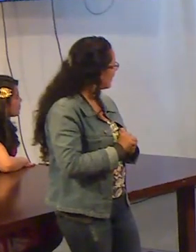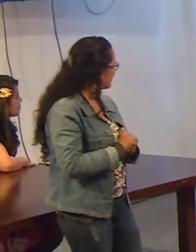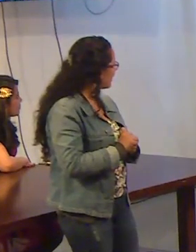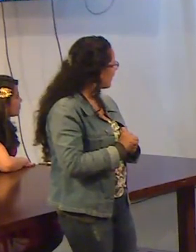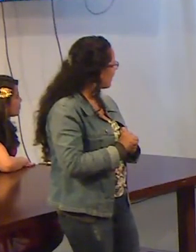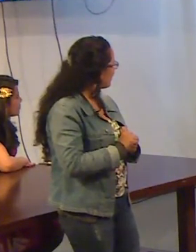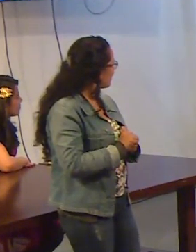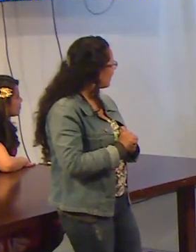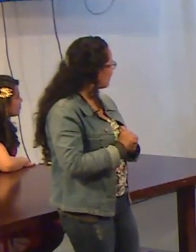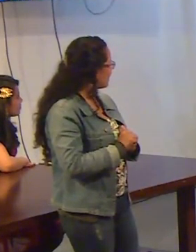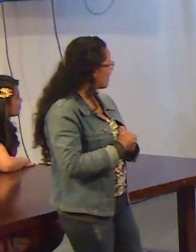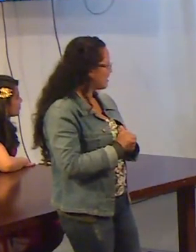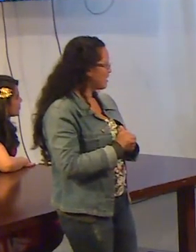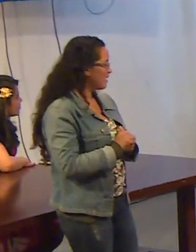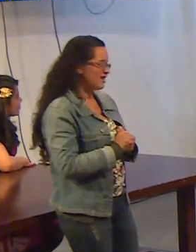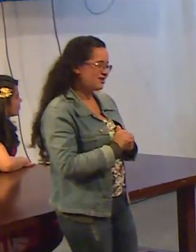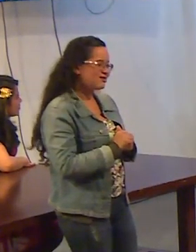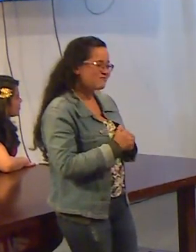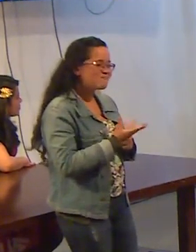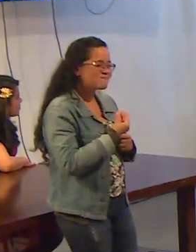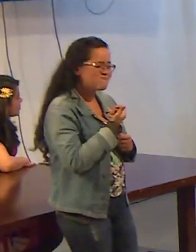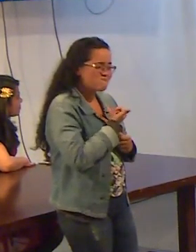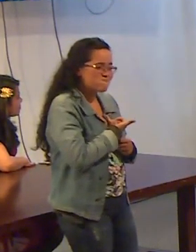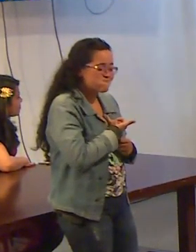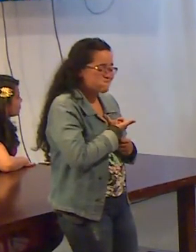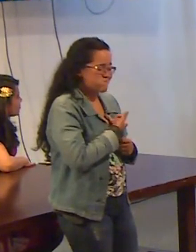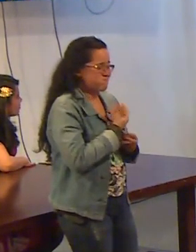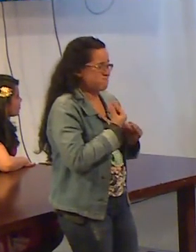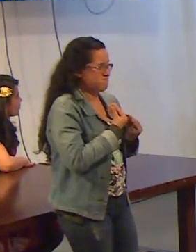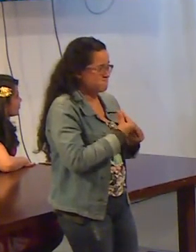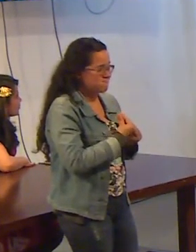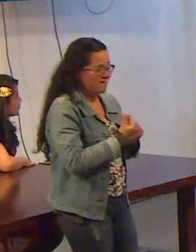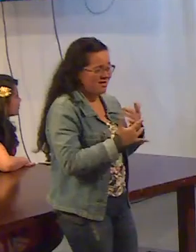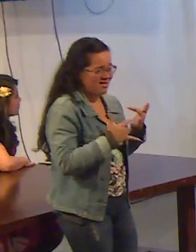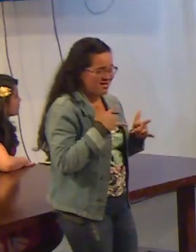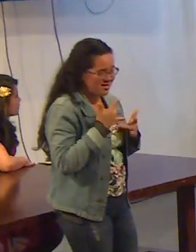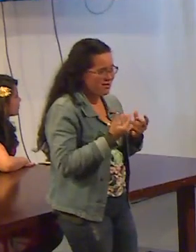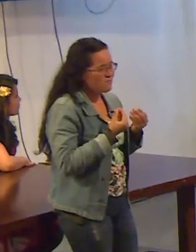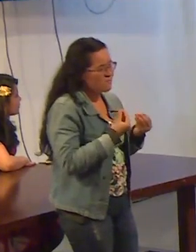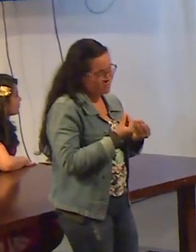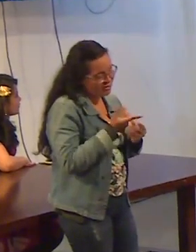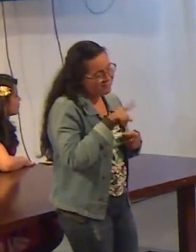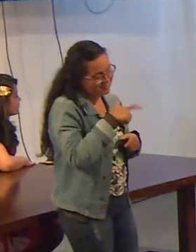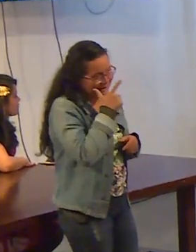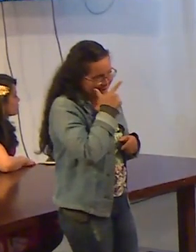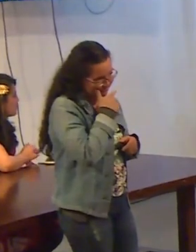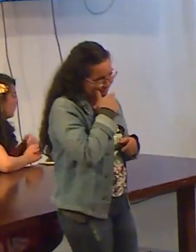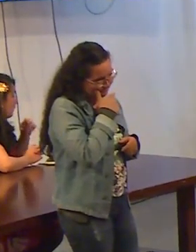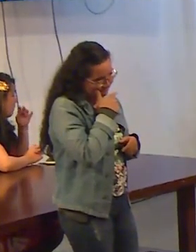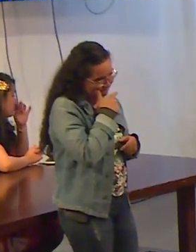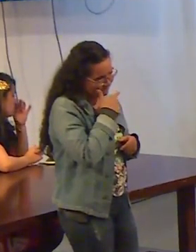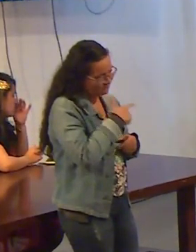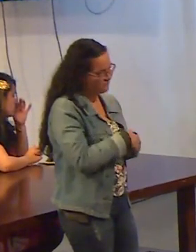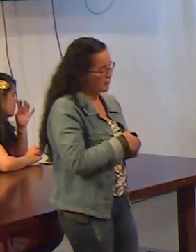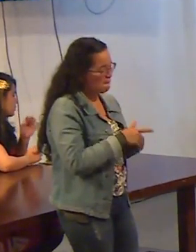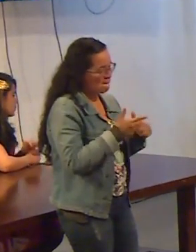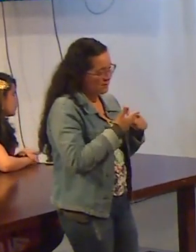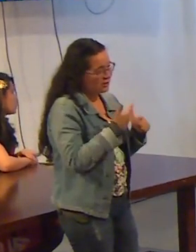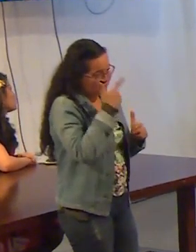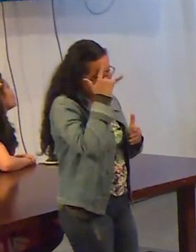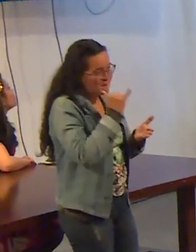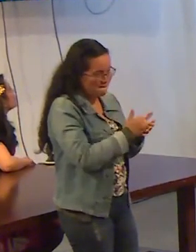está lleno de muchas alegrías y muchas tristezas también, pero creo que